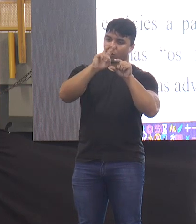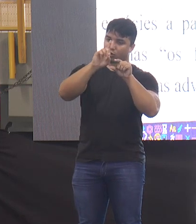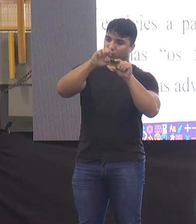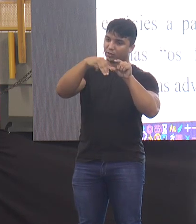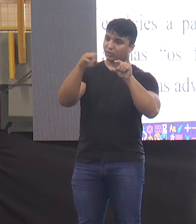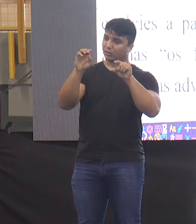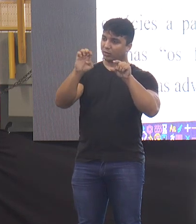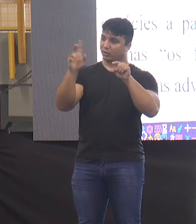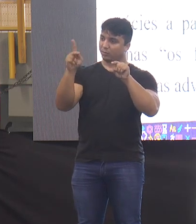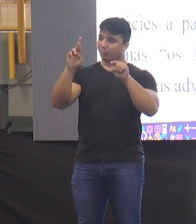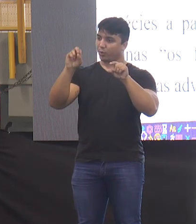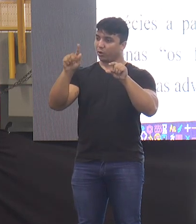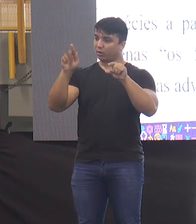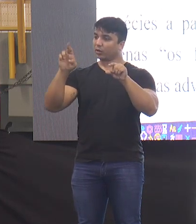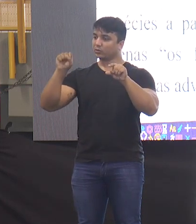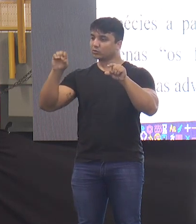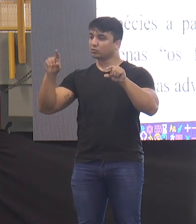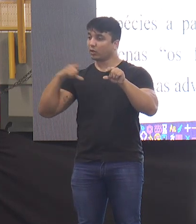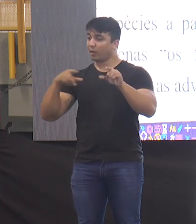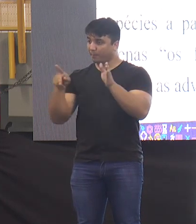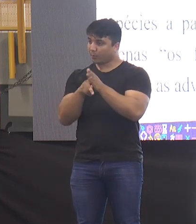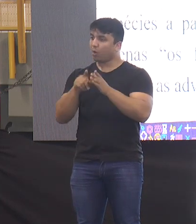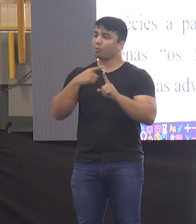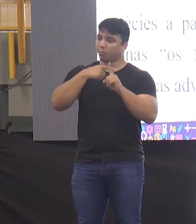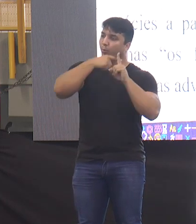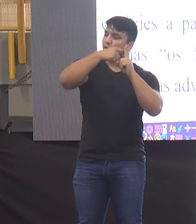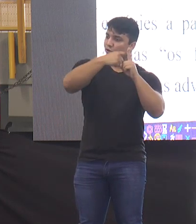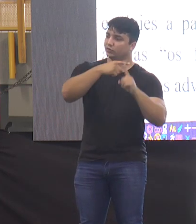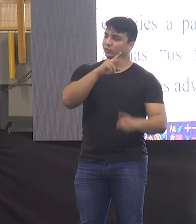progresso, é um lema positivista.